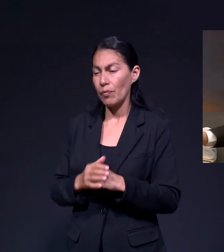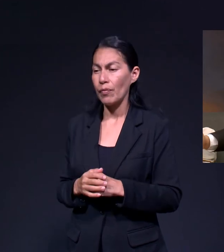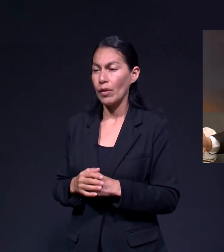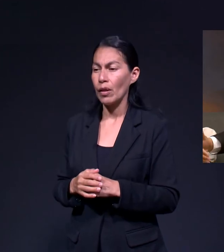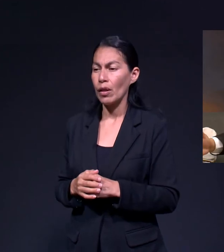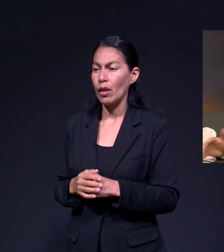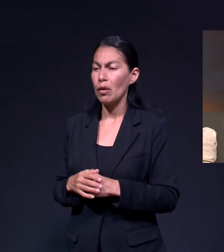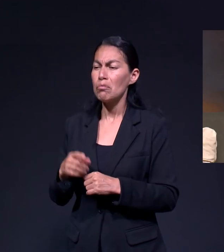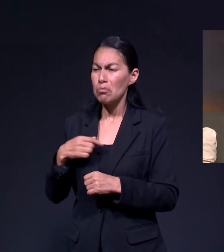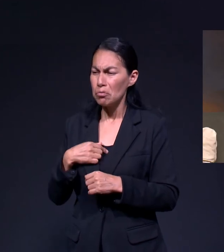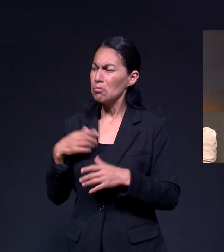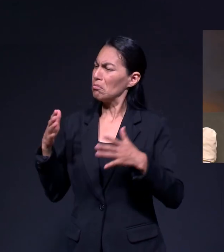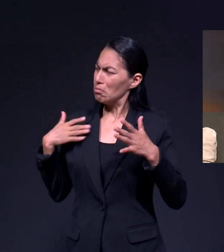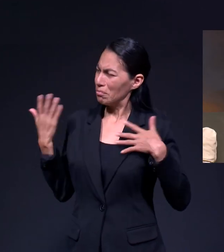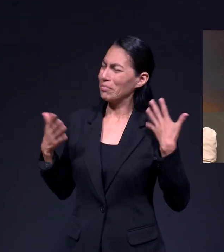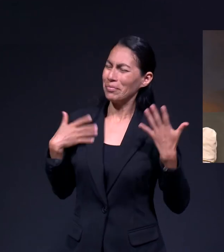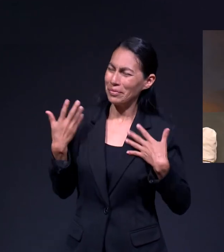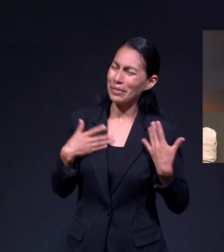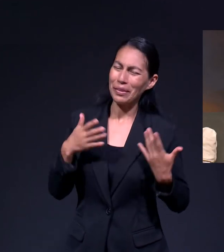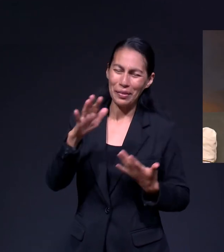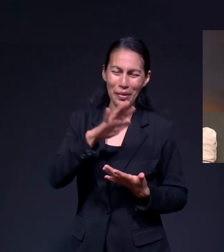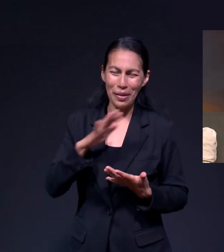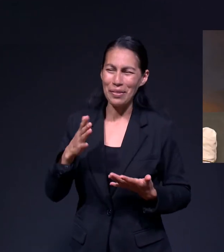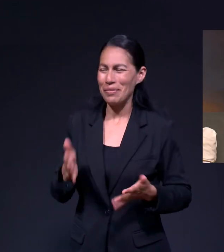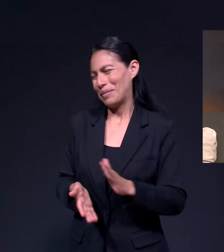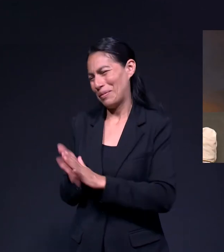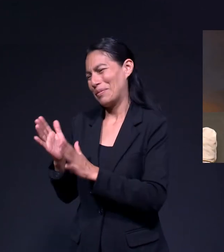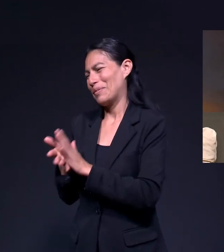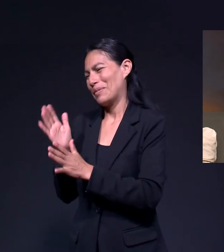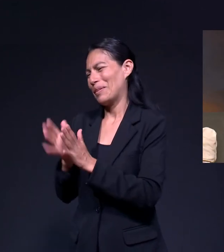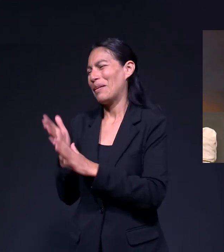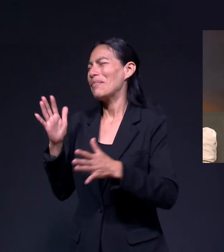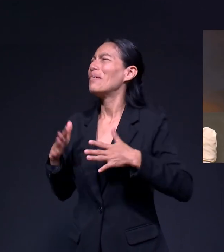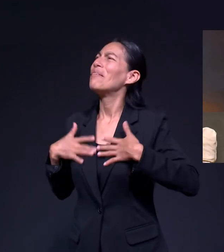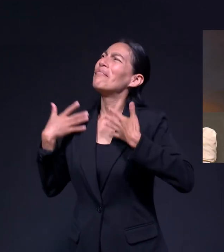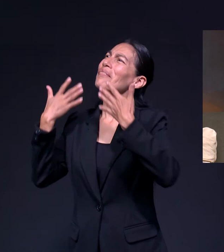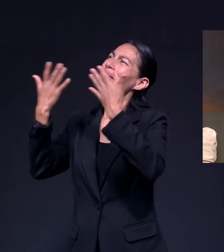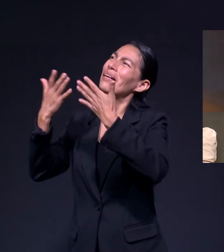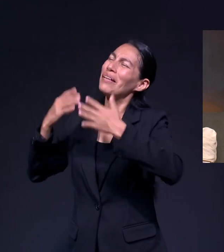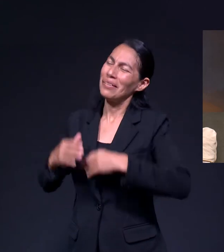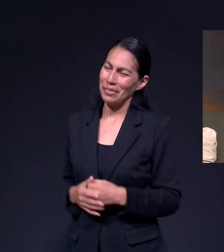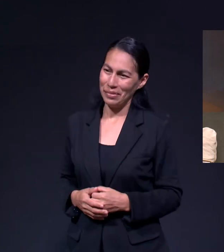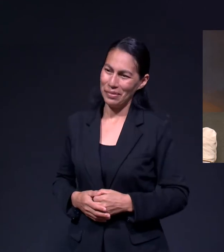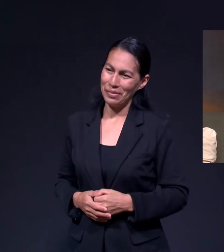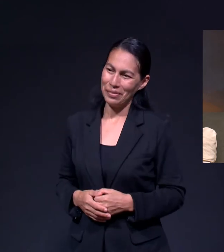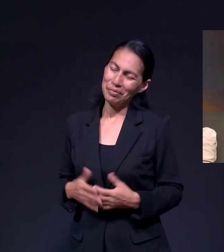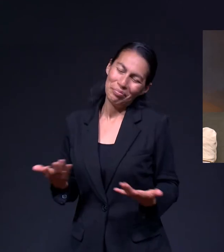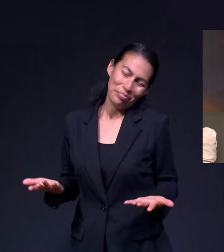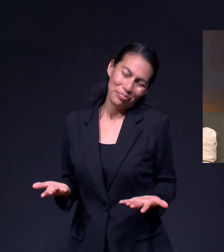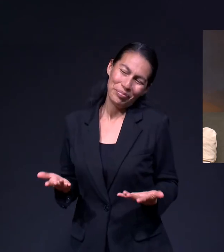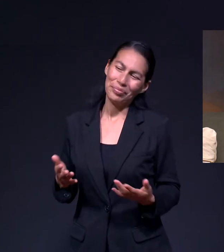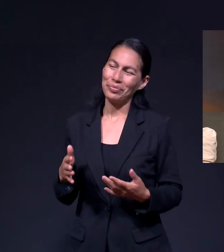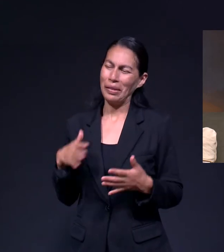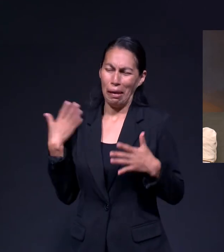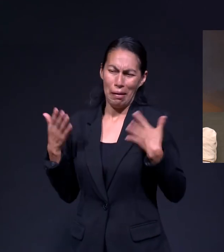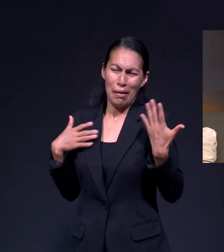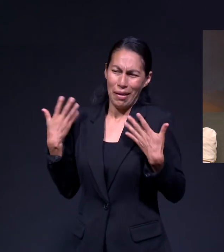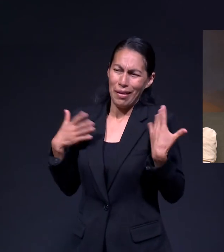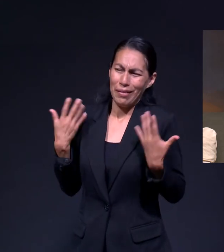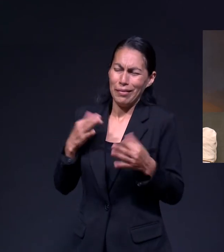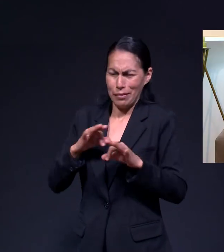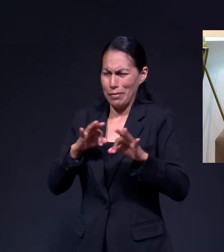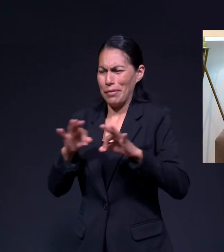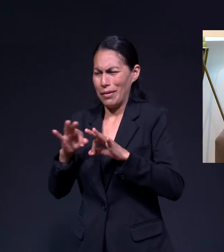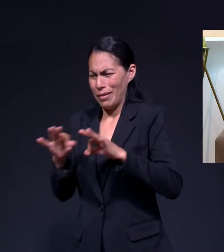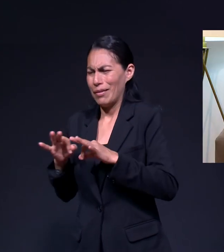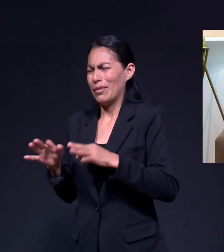a cerca yo iba con toda la actitud yo dije no pues vamos vamos confiados de